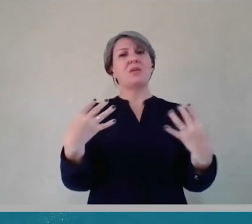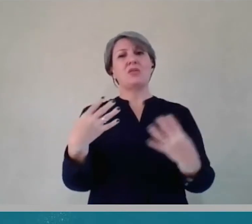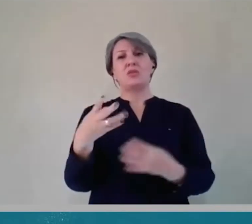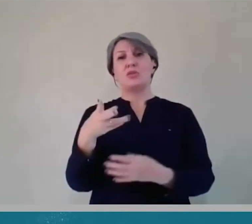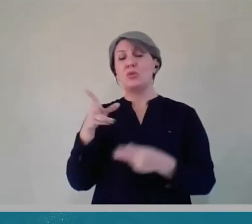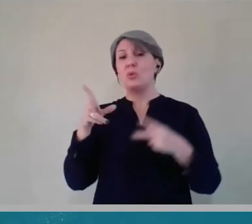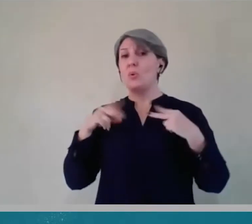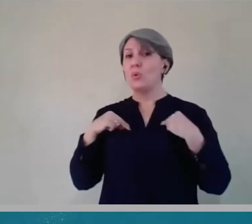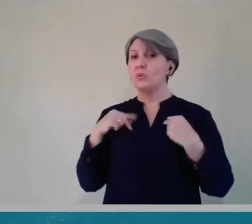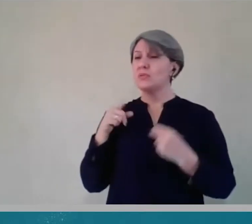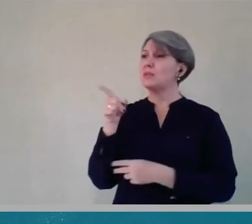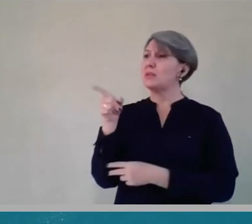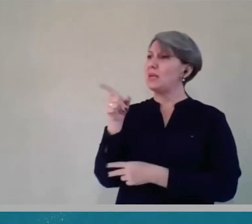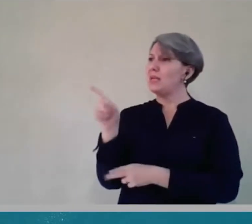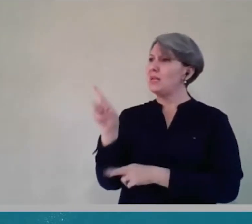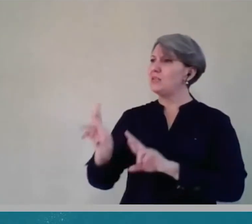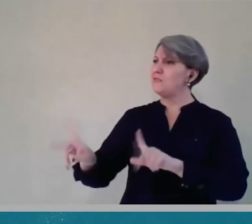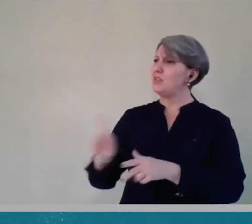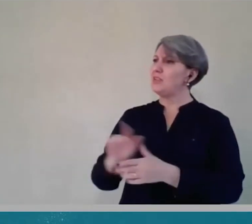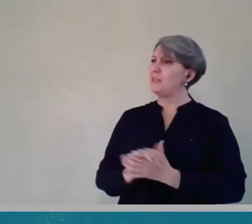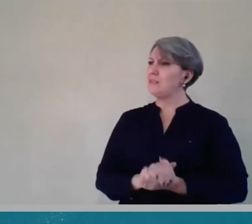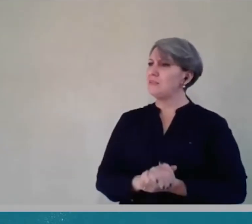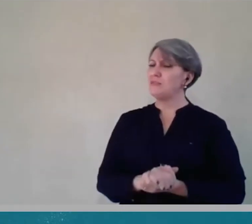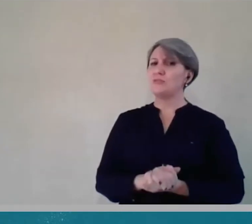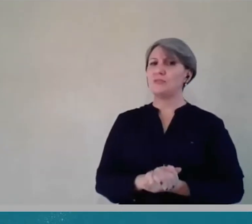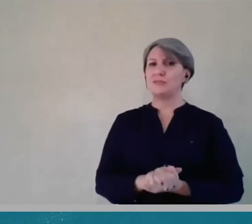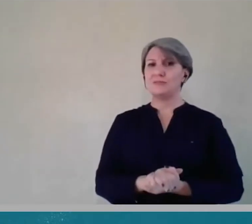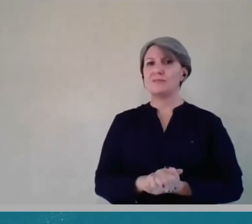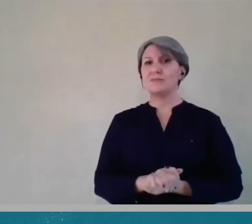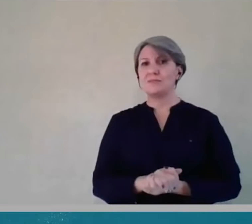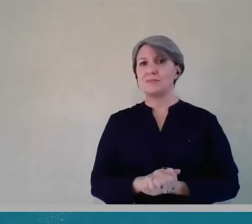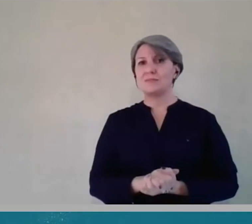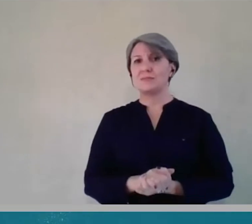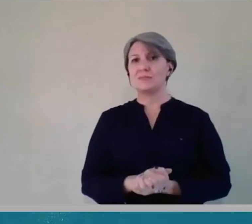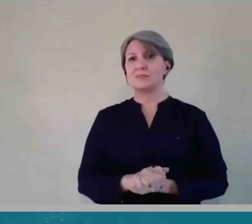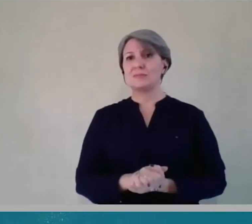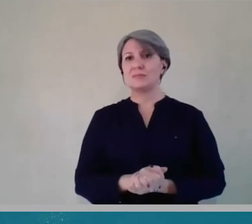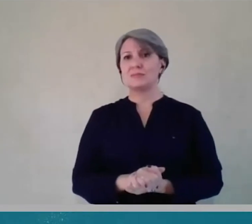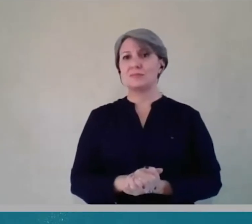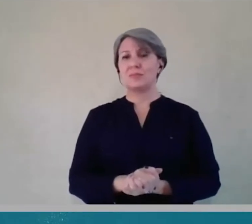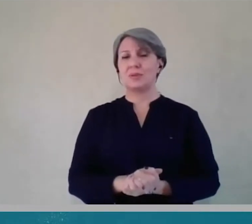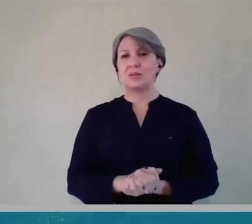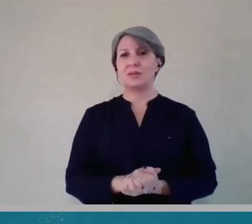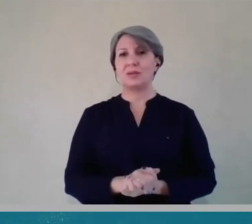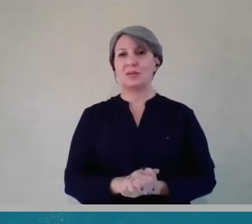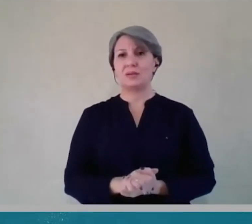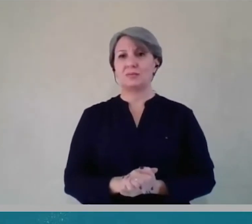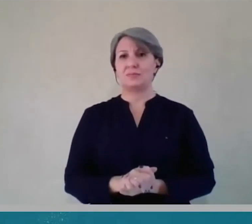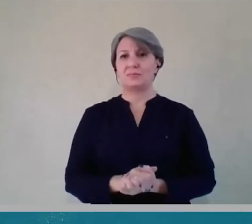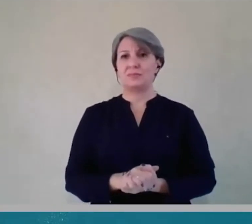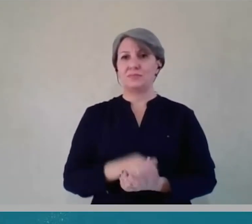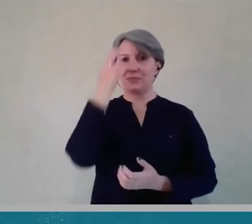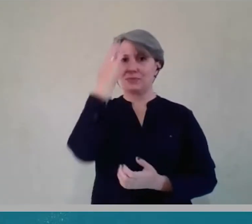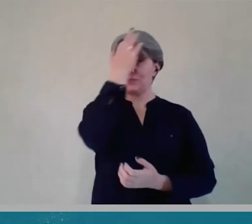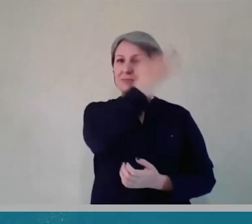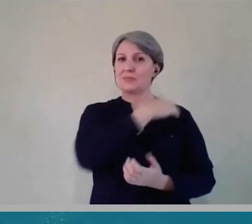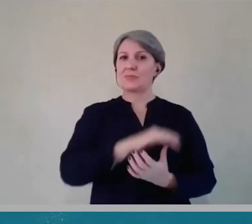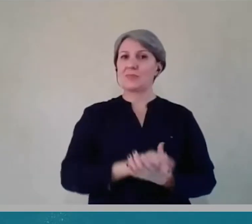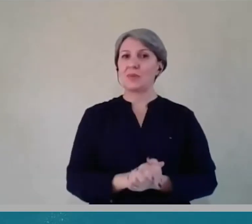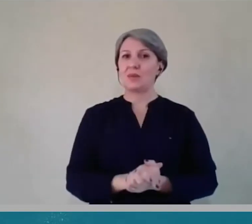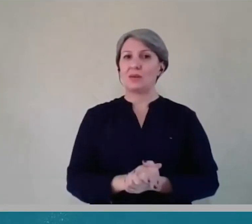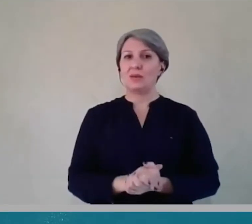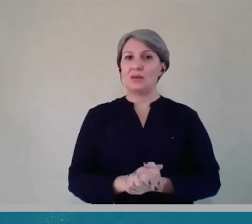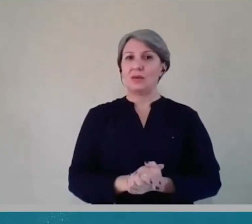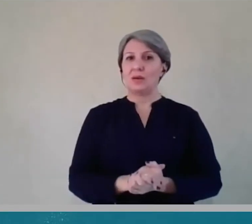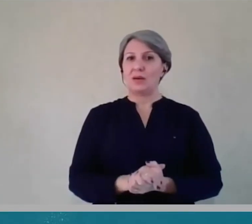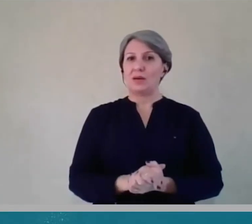religião, as pessoas discutem. Com a palavra de Deus, as pessoas discutem. Mas quanto aos atos de justiça que você vive aqui na